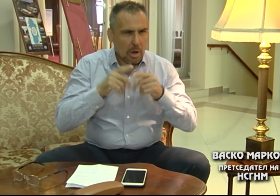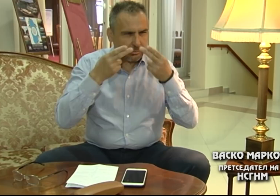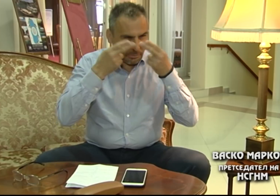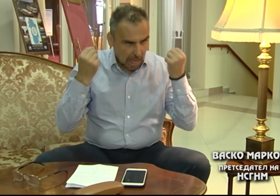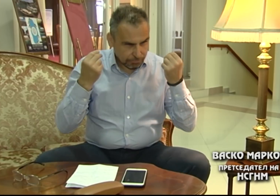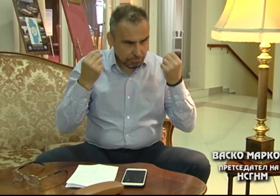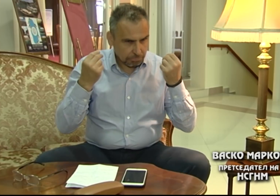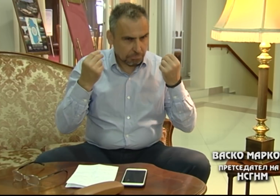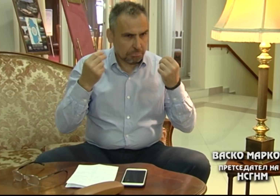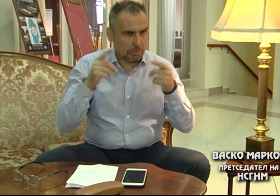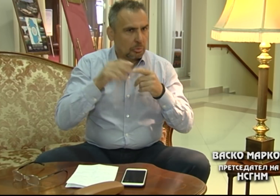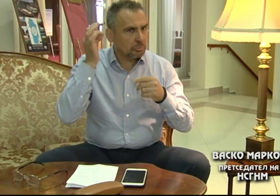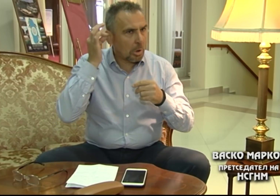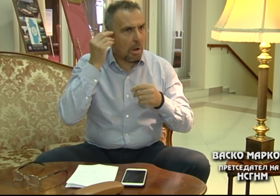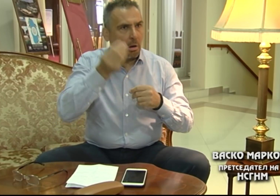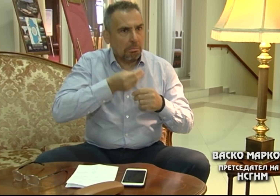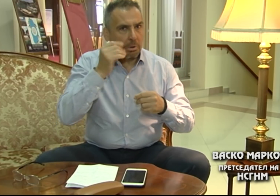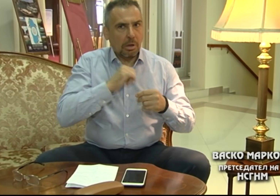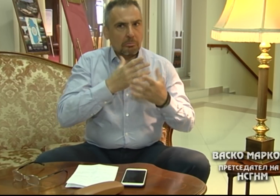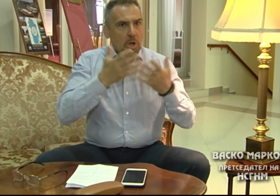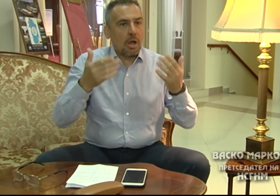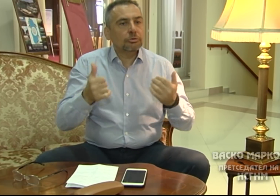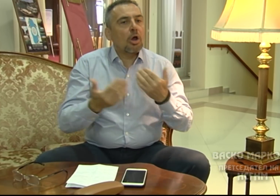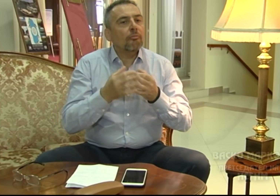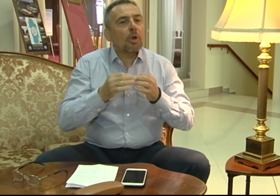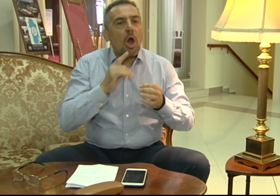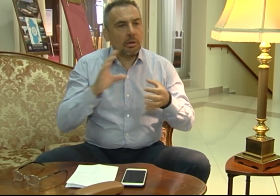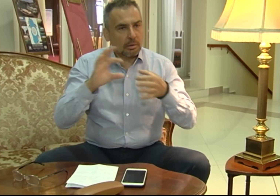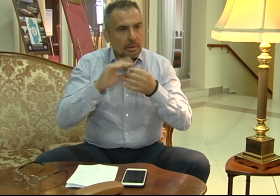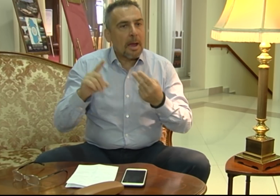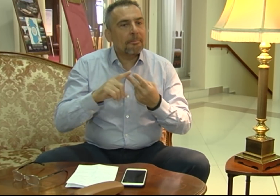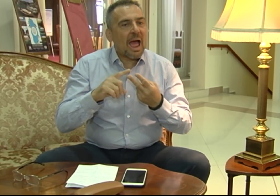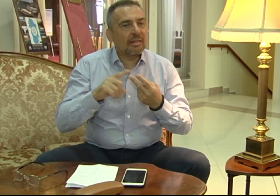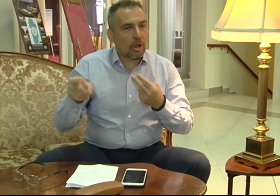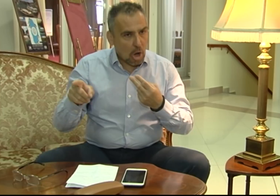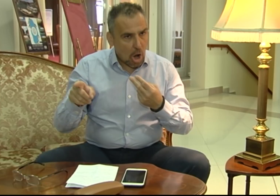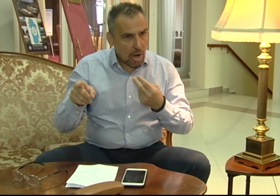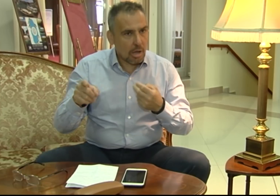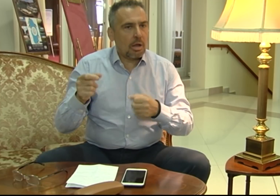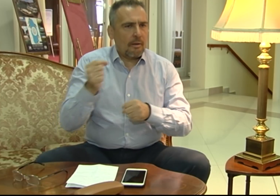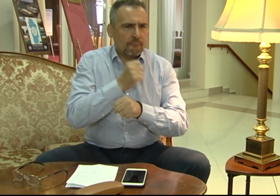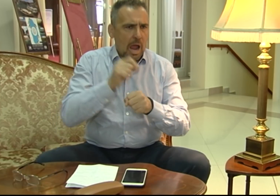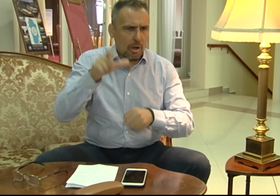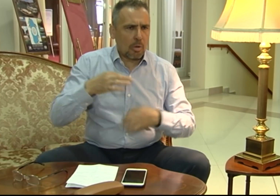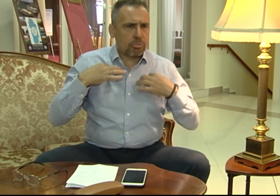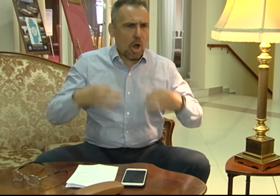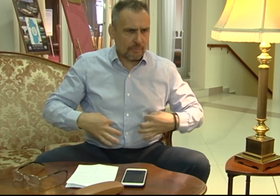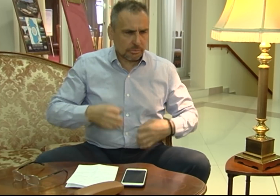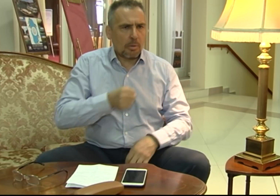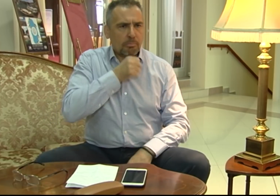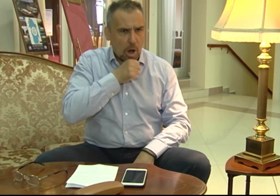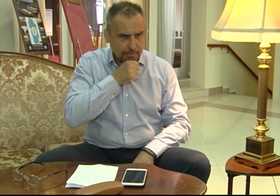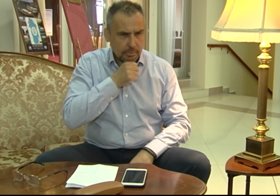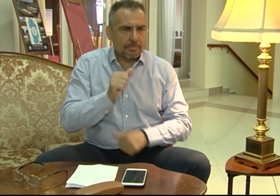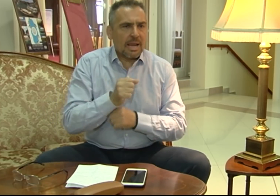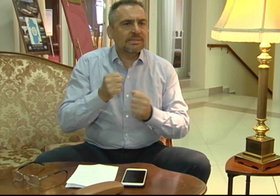светот. Луѓето што слушаат, па и слепите лица, непречено можат да примаат информации од Светото писмо. Благодарение на професорот